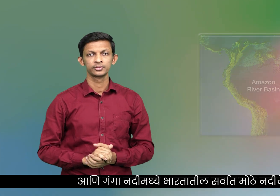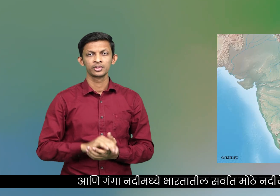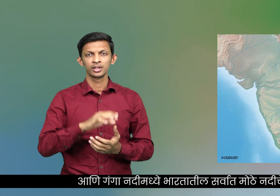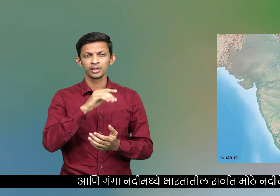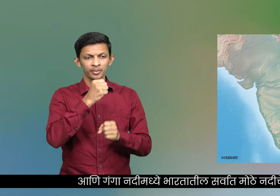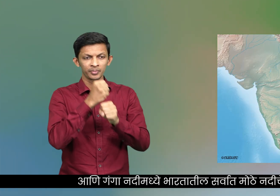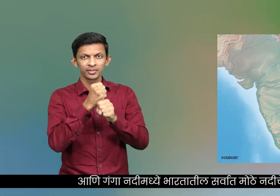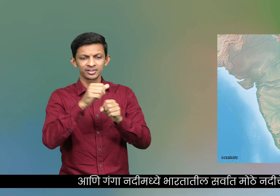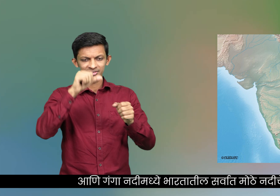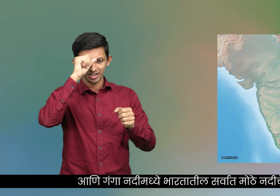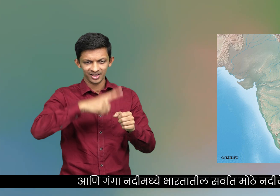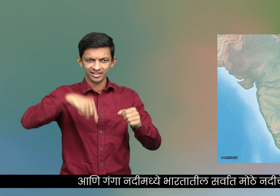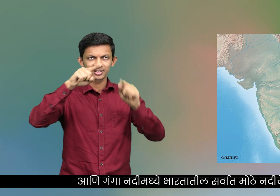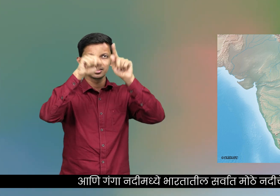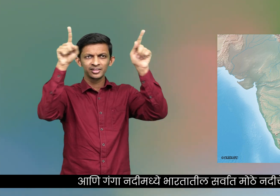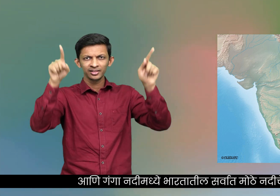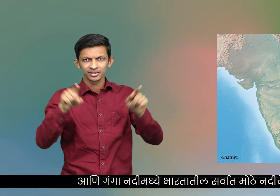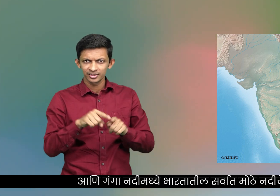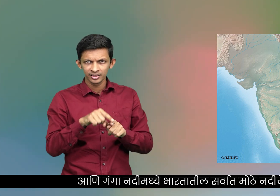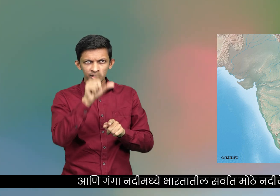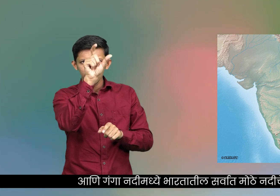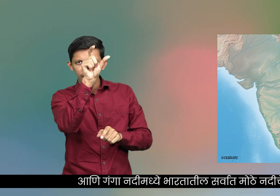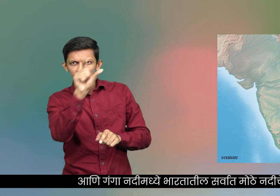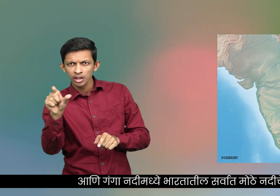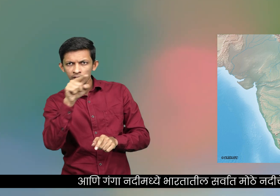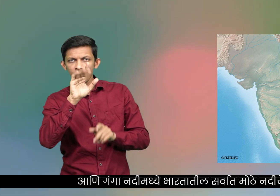आणि गंगा नदीमध्ये भारतातील सर्वात मोठं नदीचं खोरं आहे.